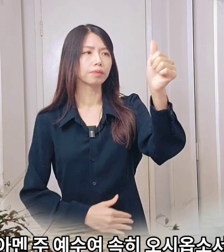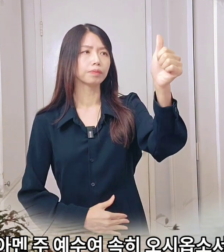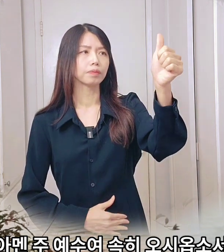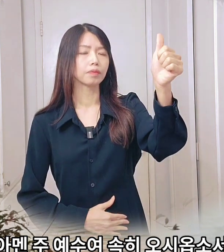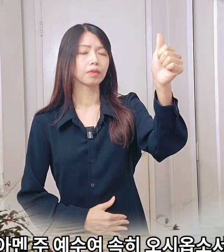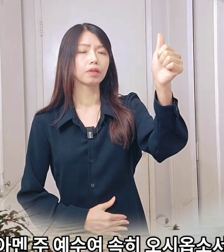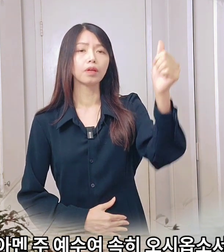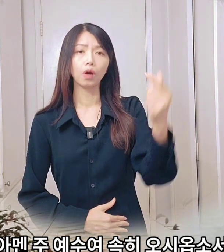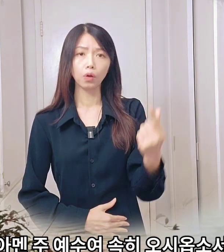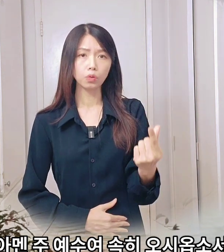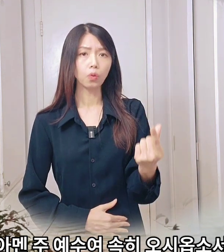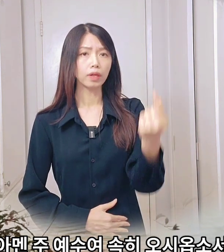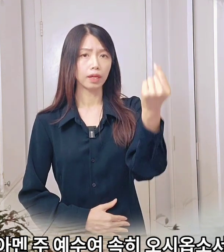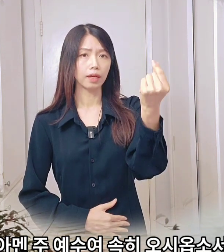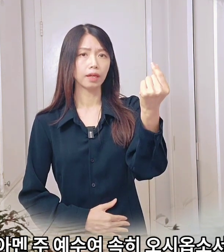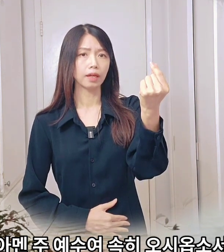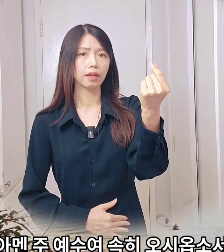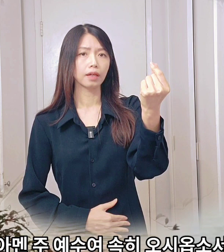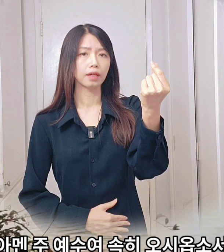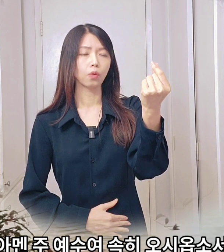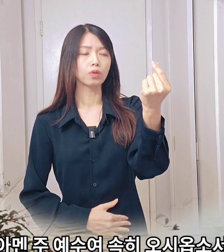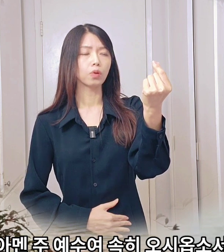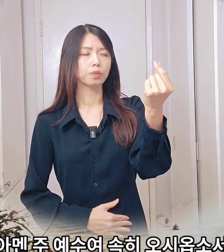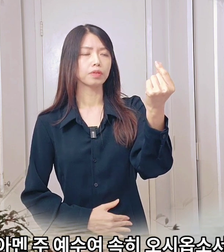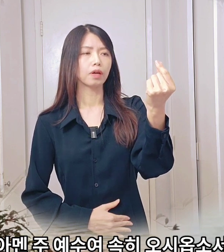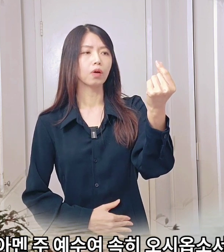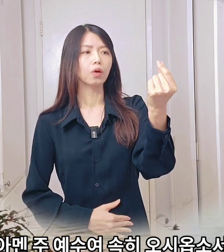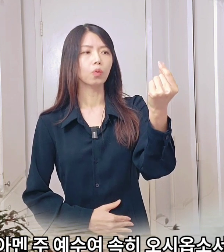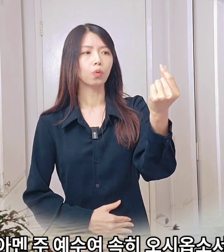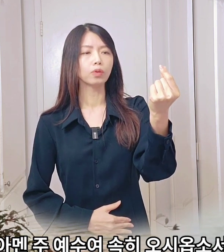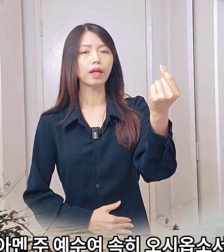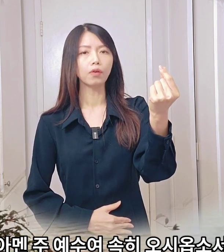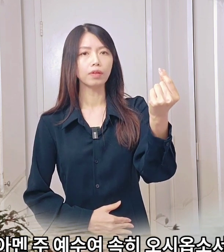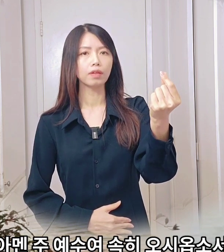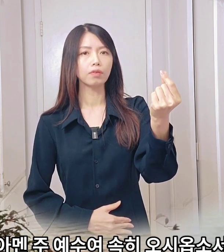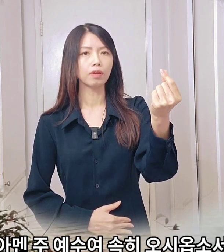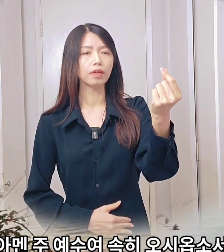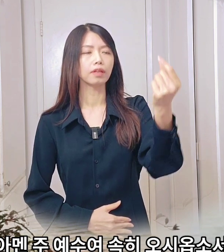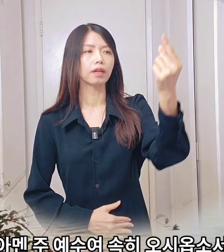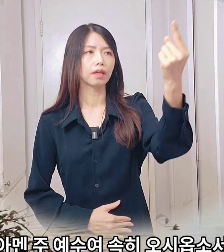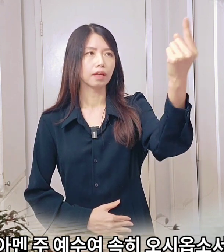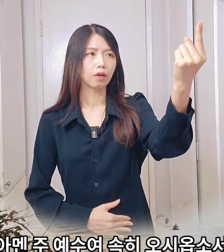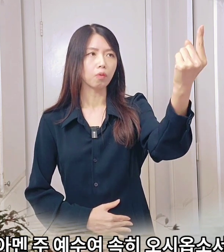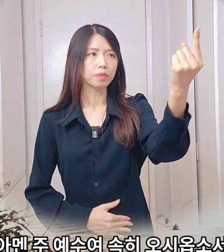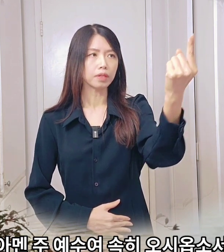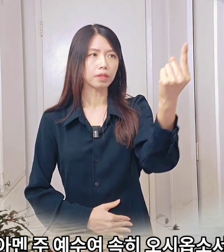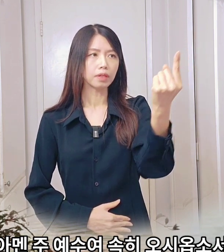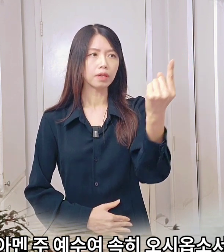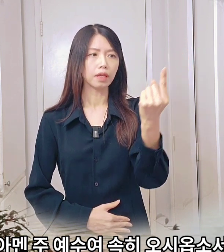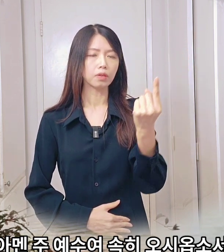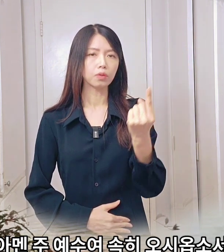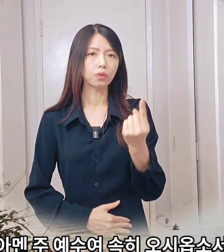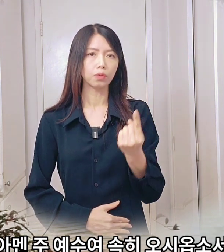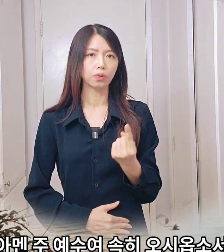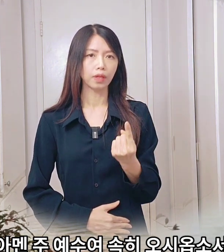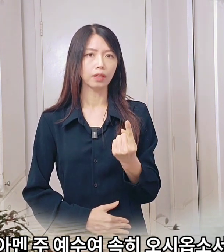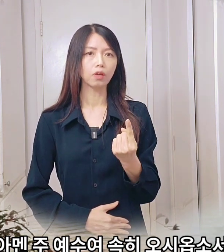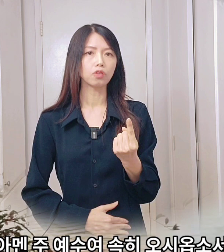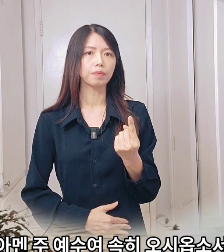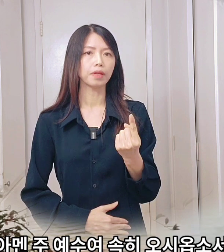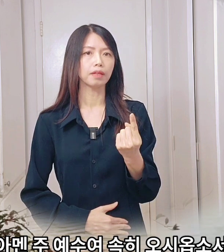예수여 속히 오시옵소서. 오다라고 하는 데 수어는 검지를 내